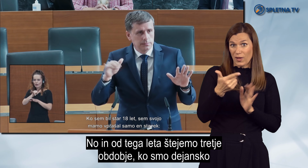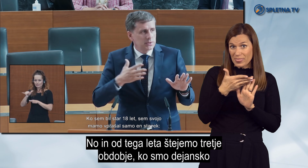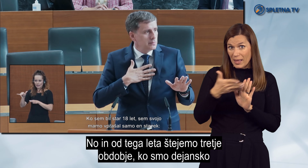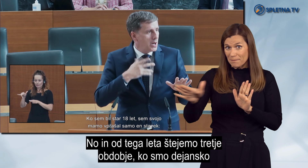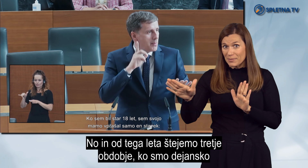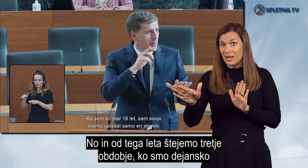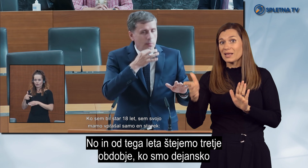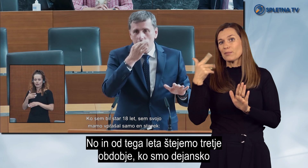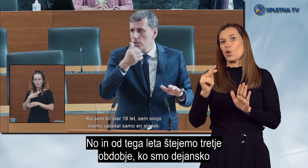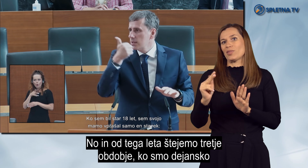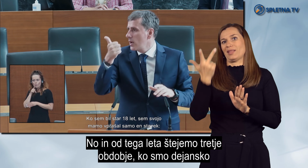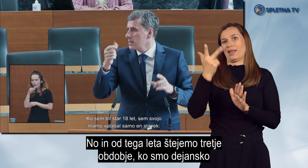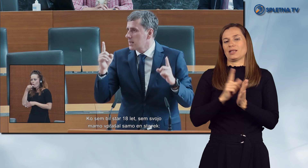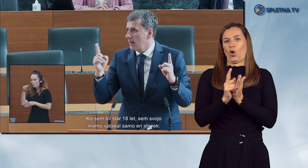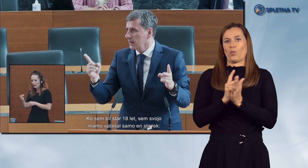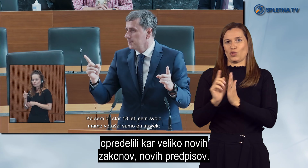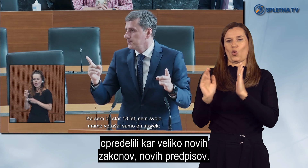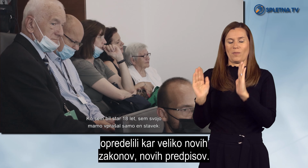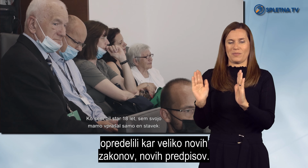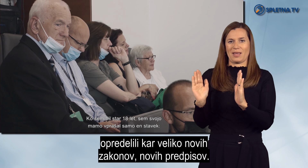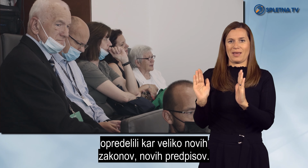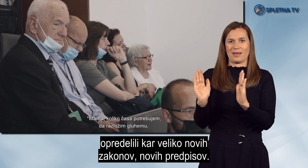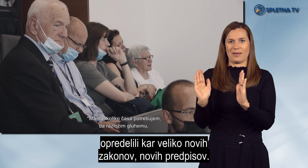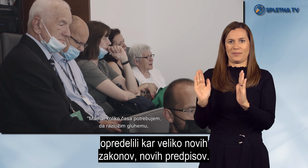obdobje, ko pa dejansko